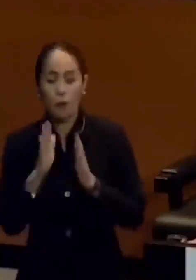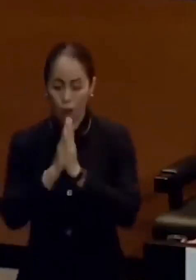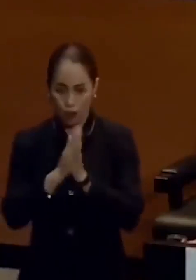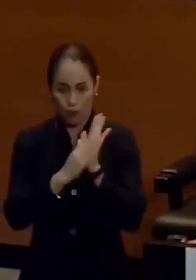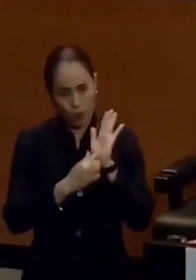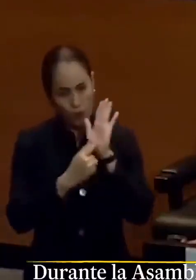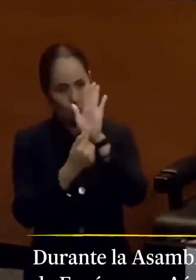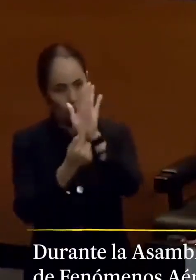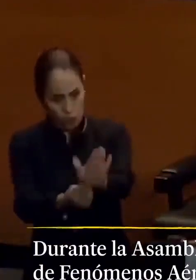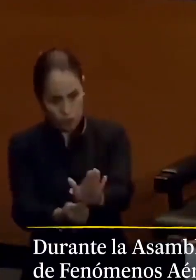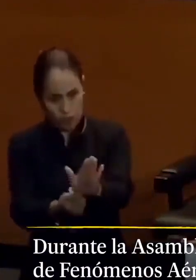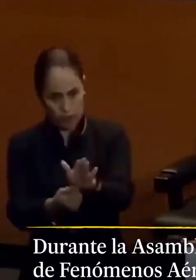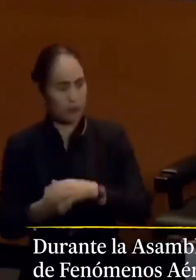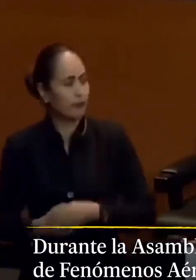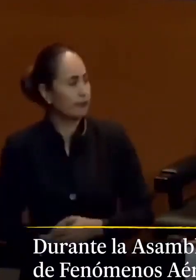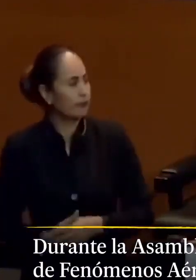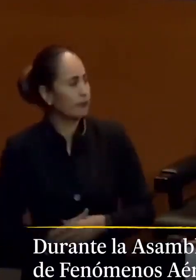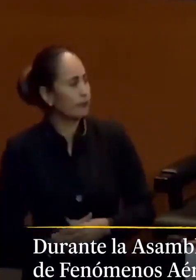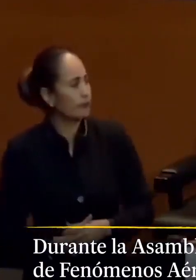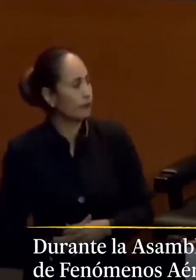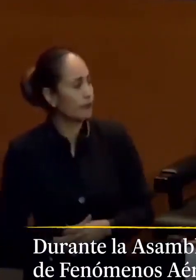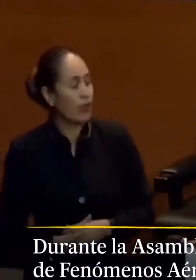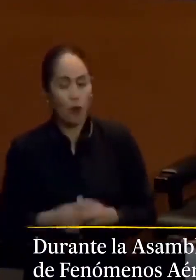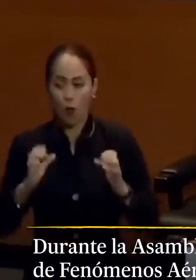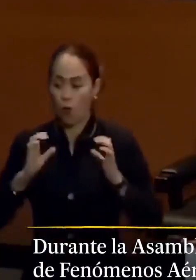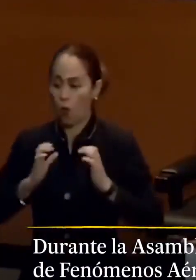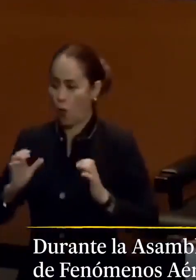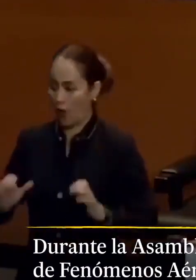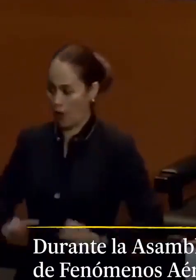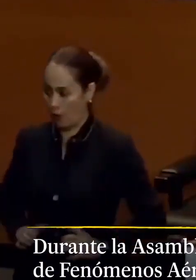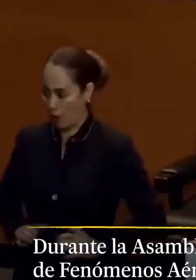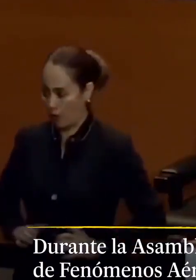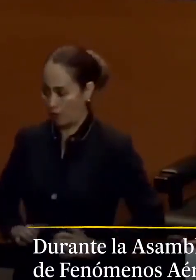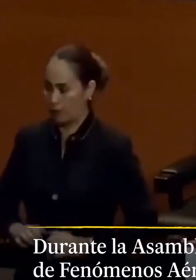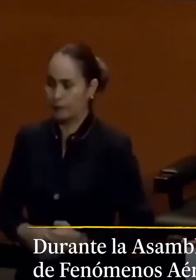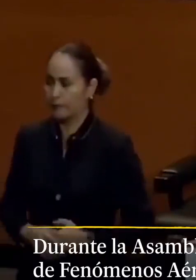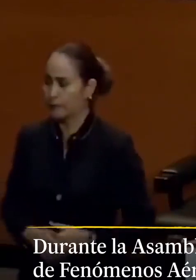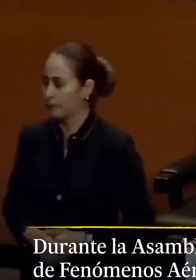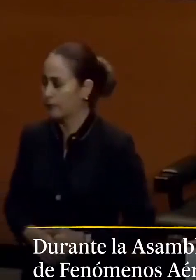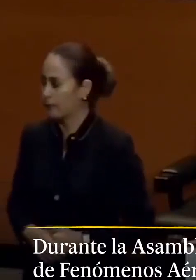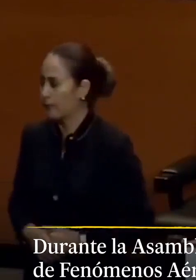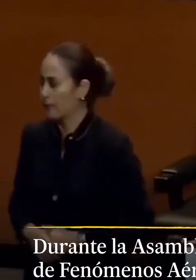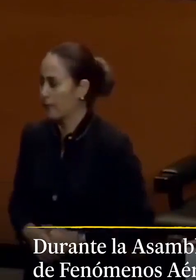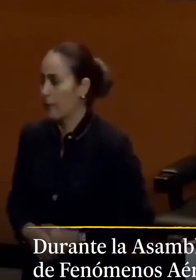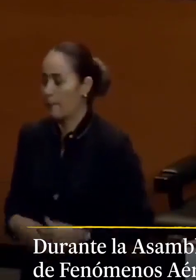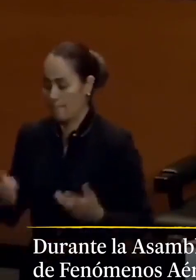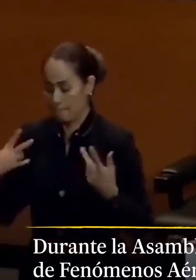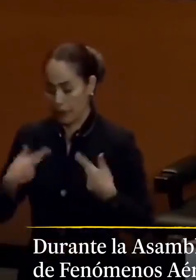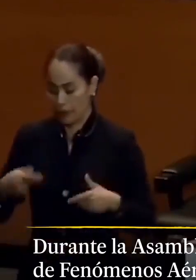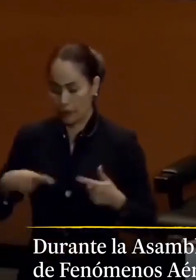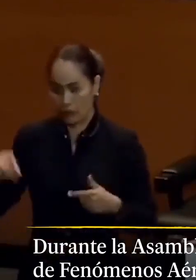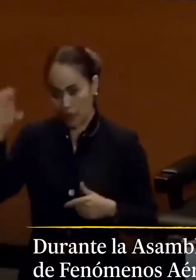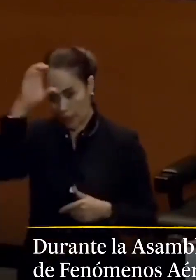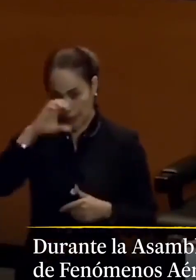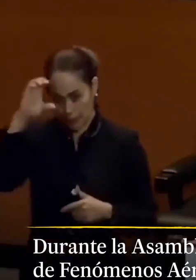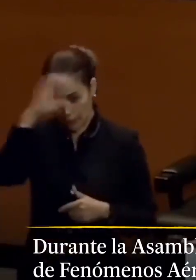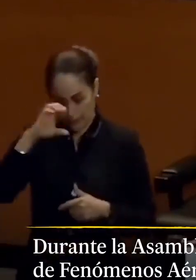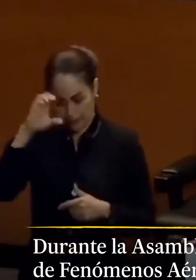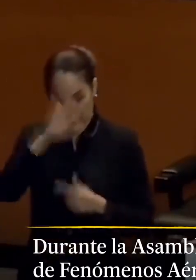A descubrir en este momento esos cuerpos que, de acuerdo a los científicos que van a declararlo